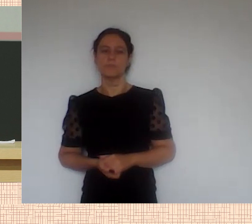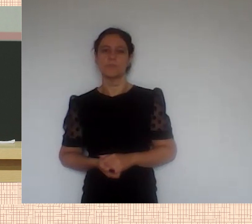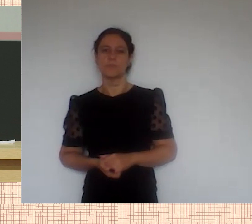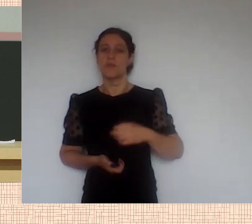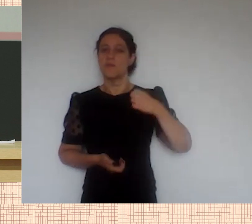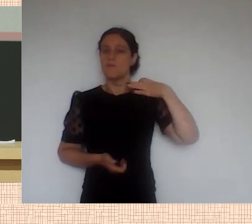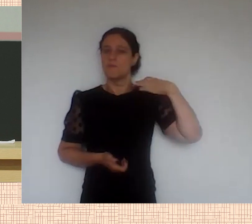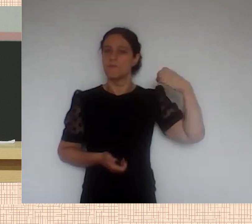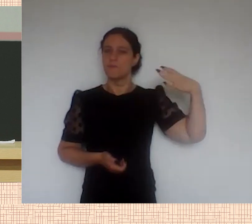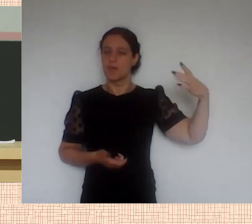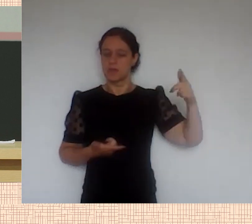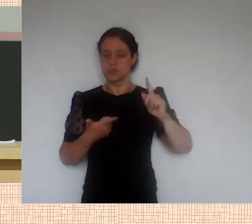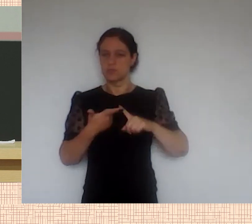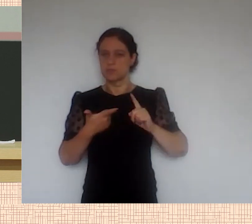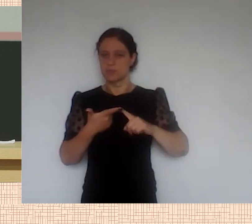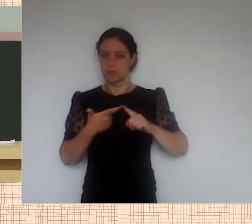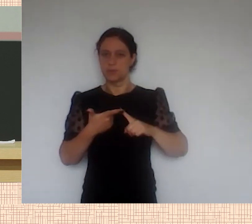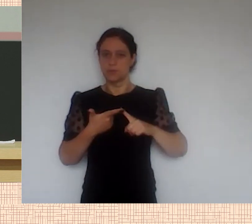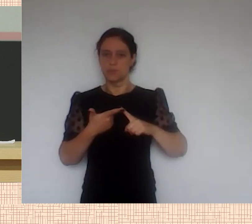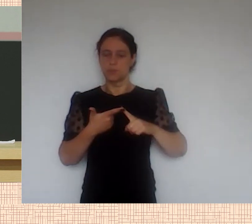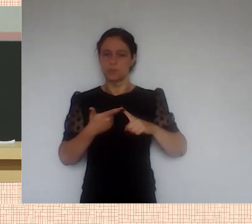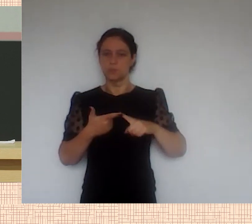capítulo 16.